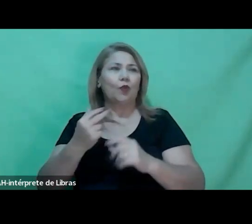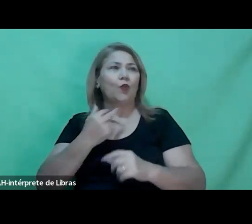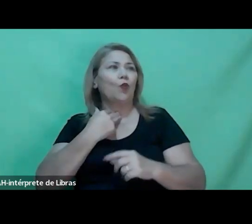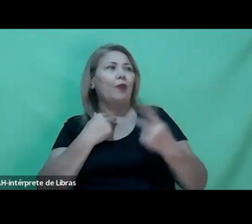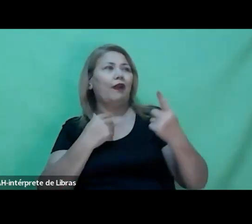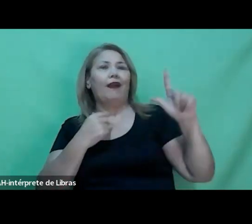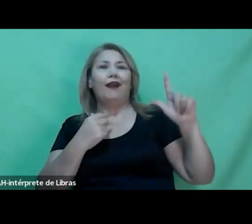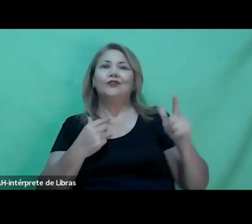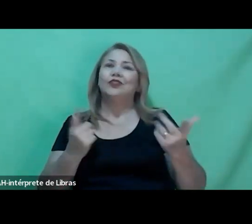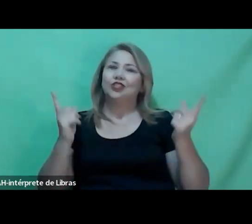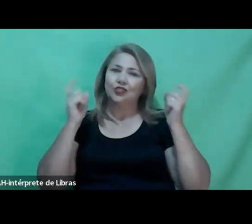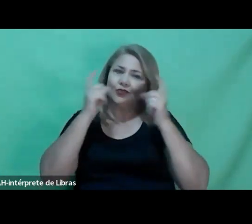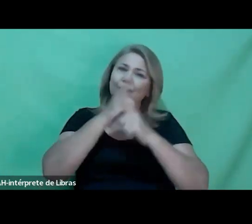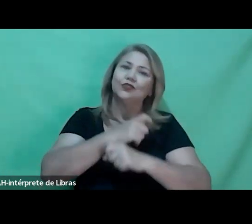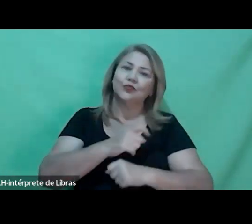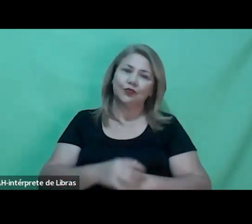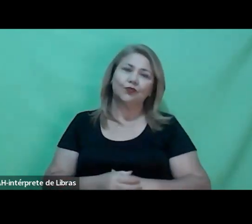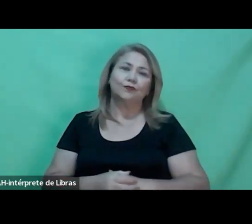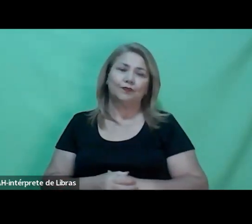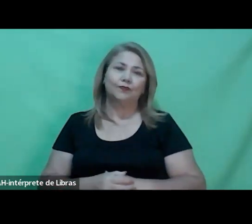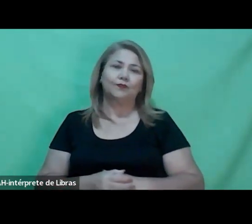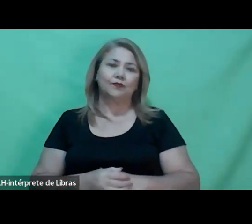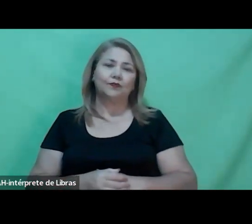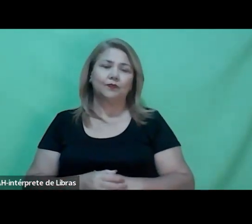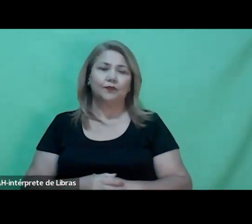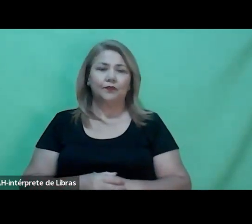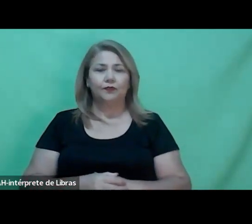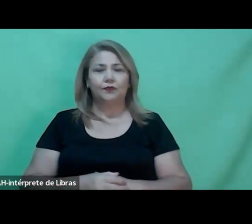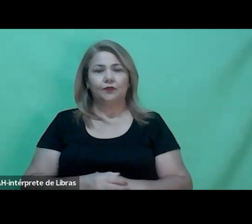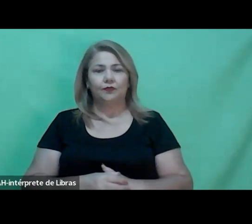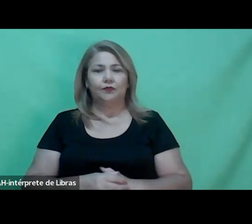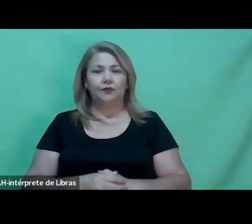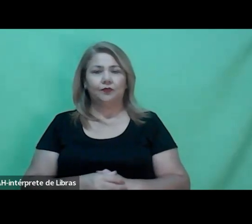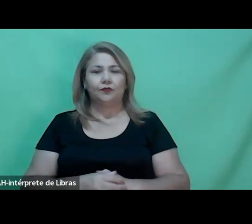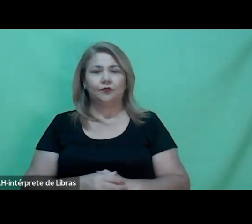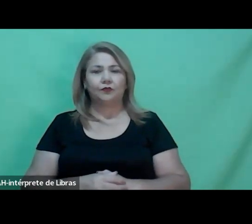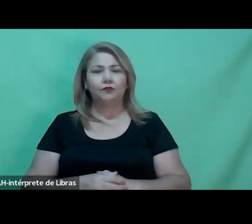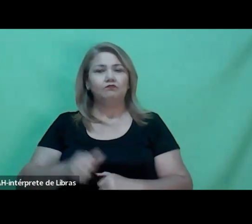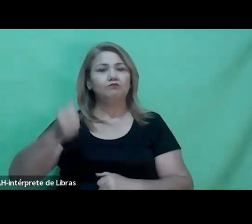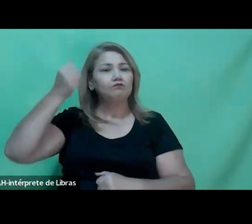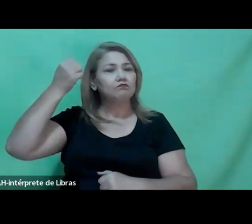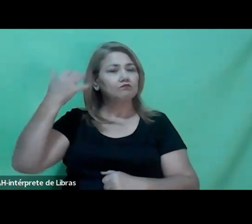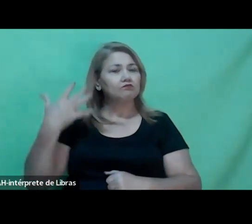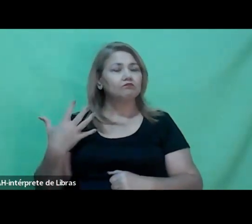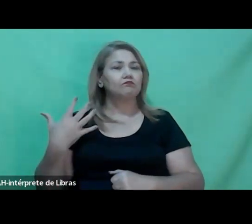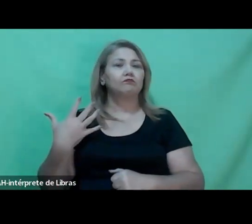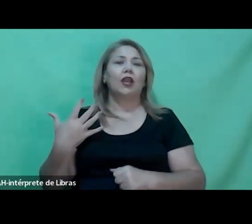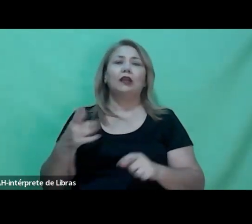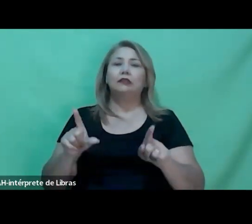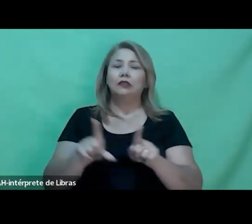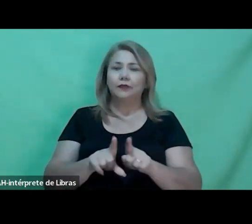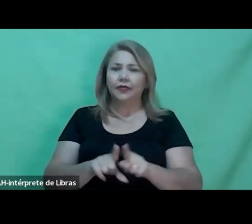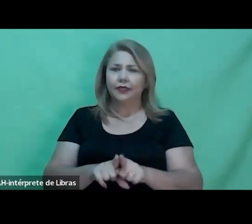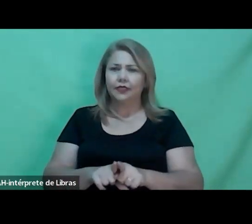eh además de guiar a la persona s siega con la mayor seguridad posible es habitual que el intérprete se comunique con ella